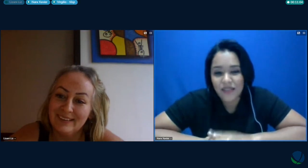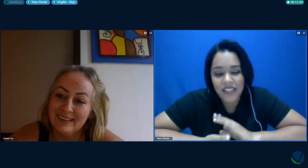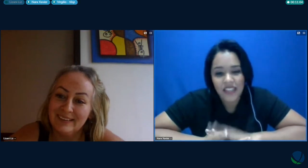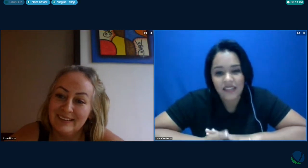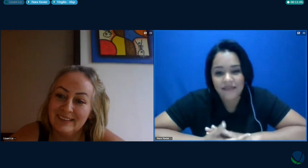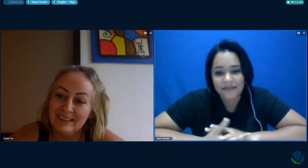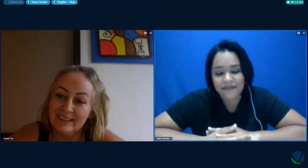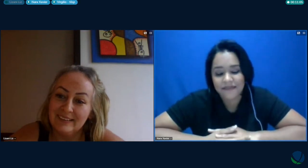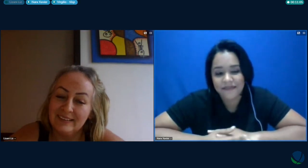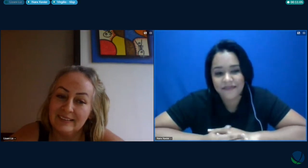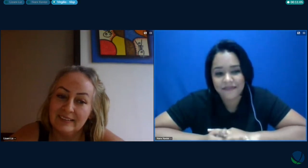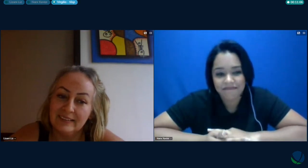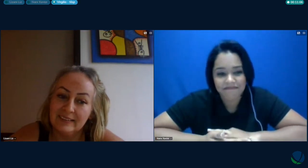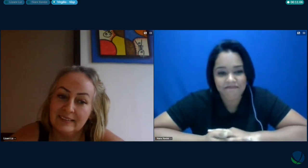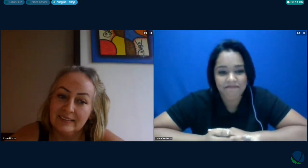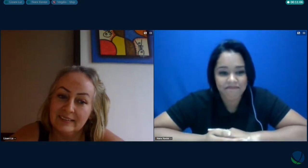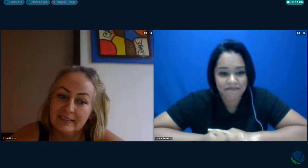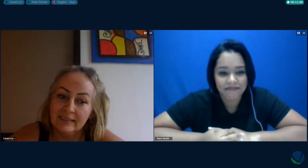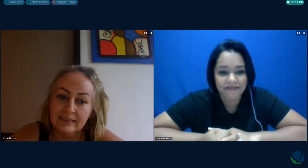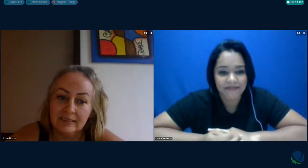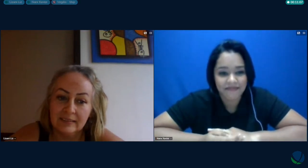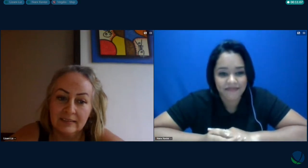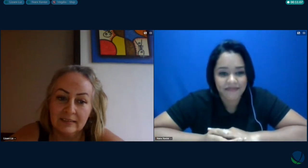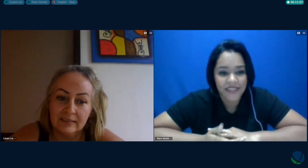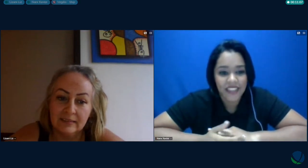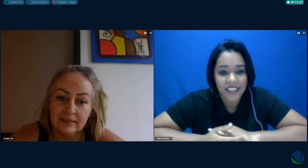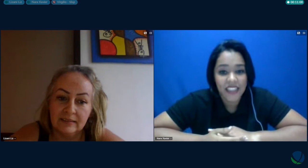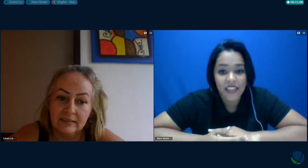Aí eu não sei. Não sei também.